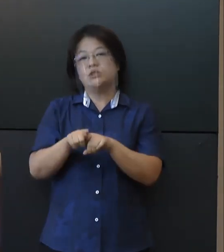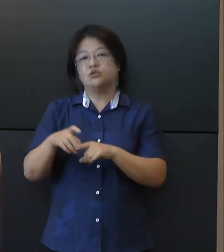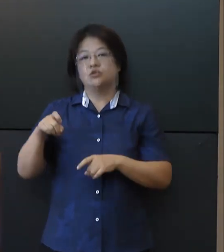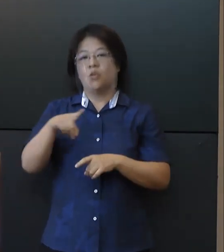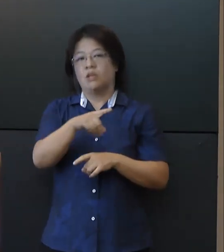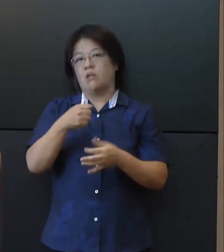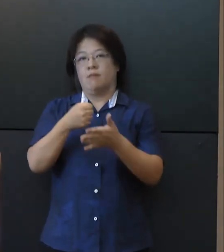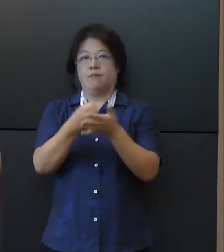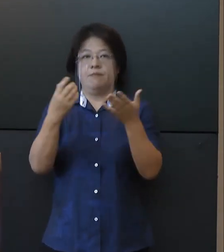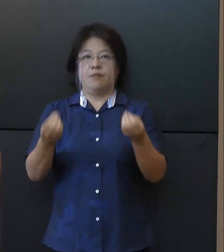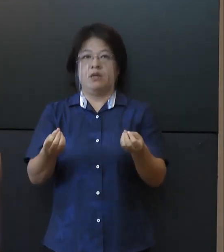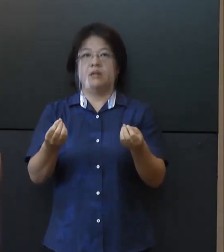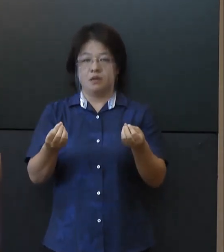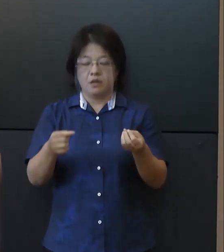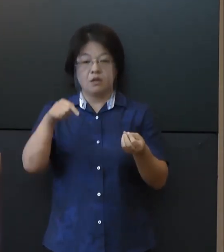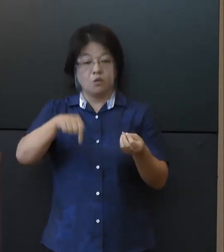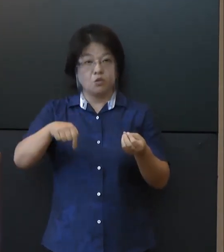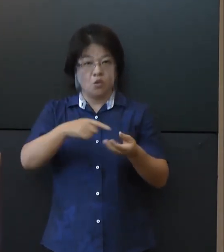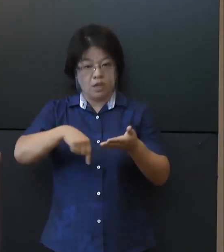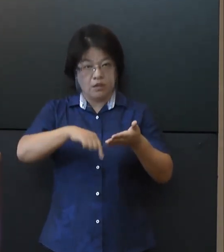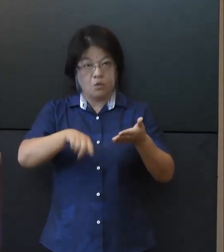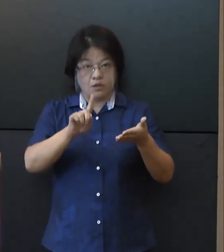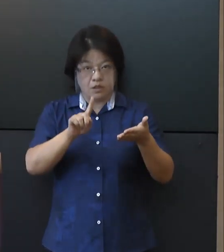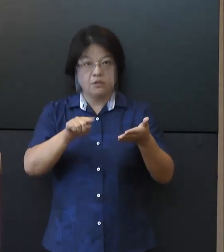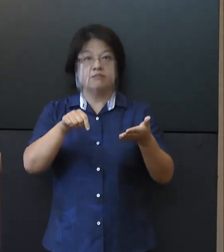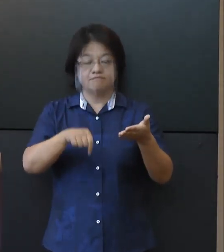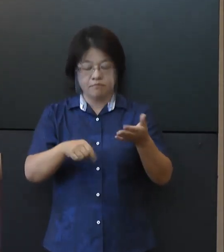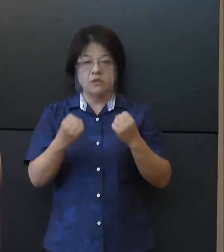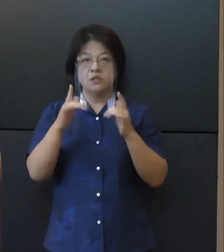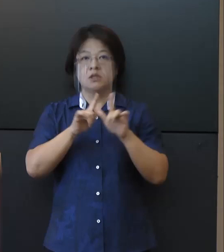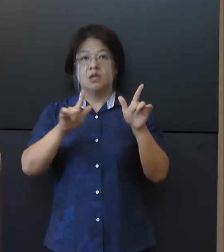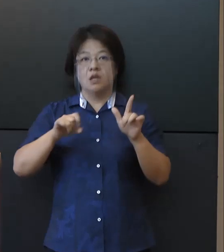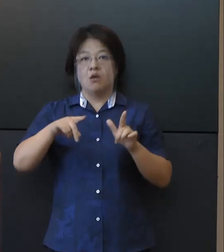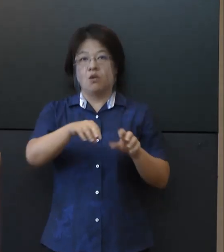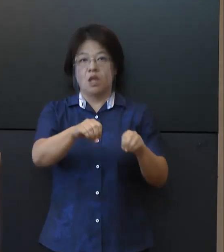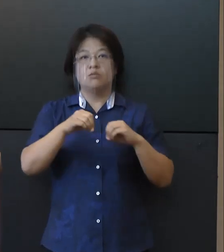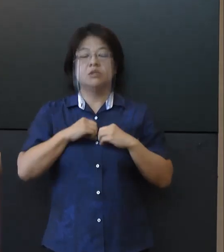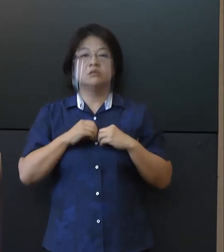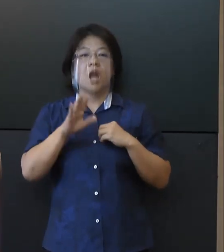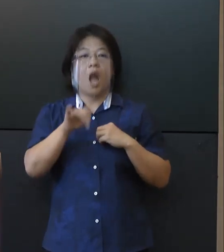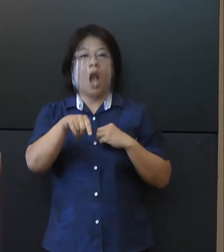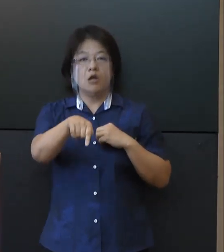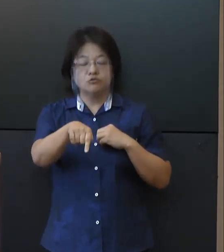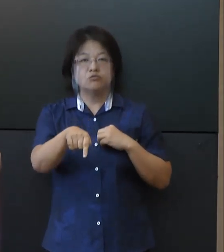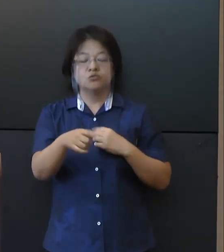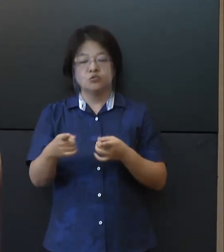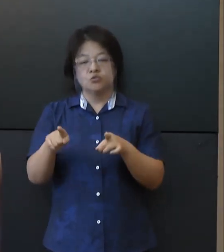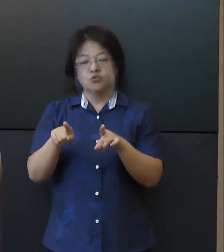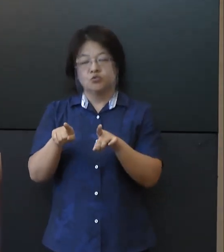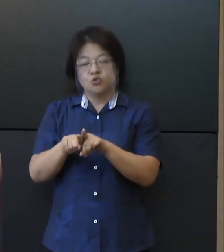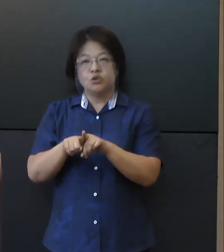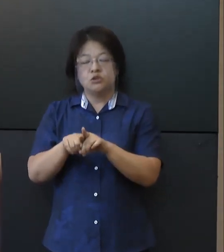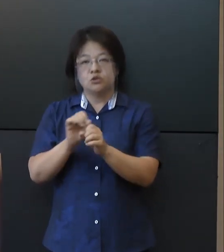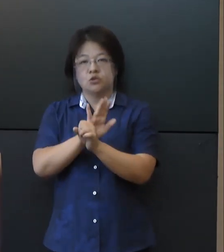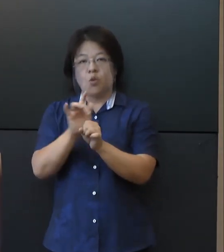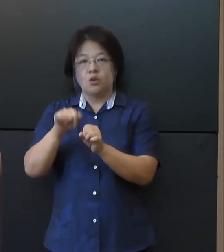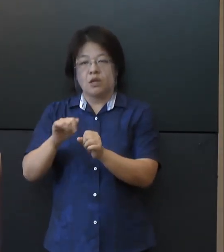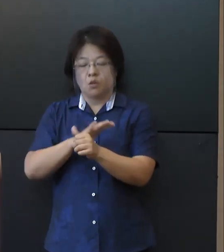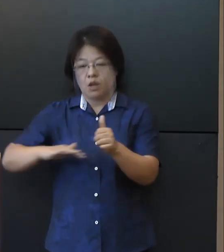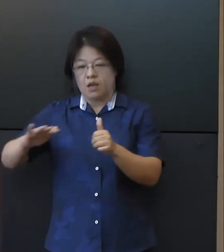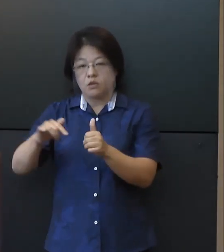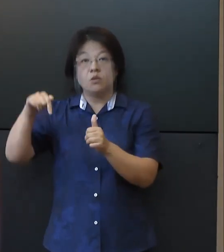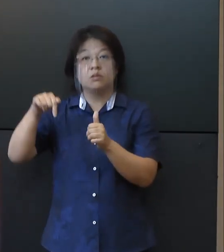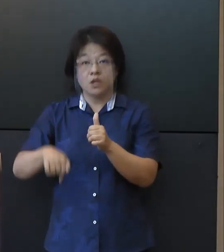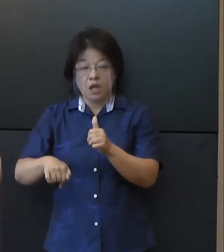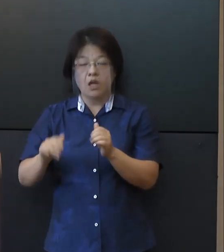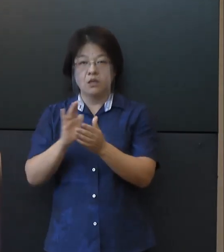しました。このプランは新型コロナウイルスが存在する with コロナの環境の下で、